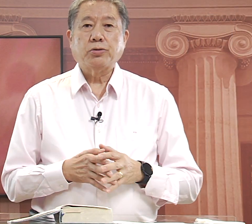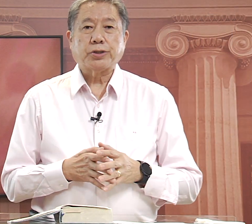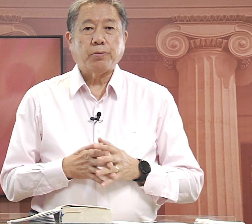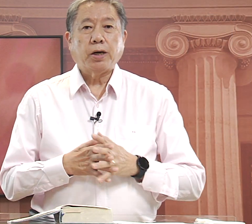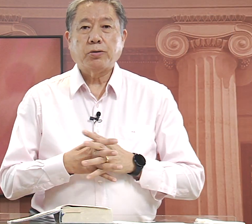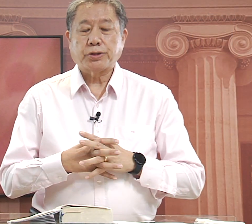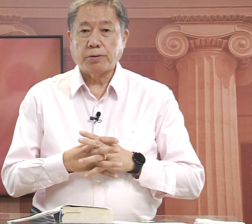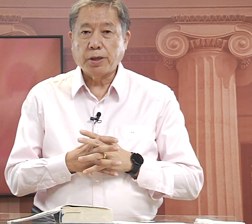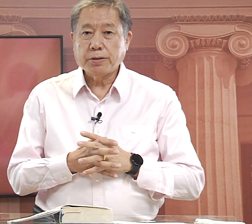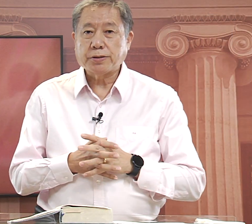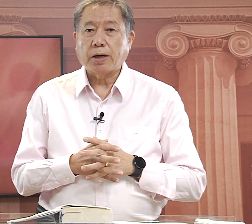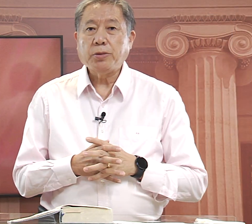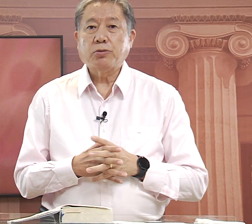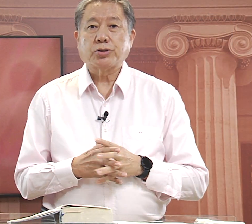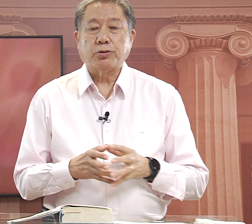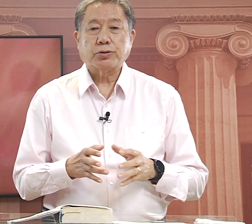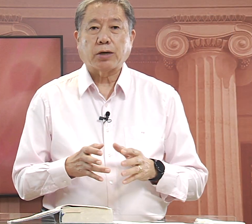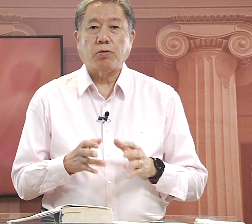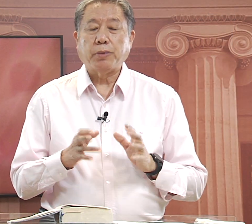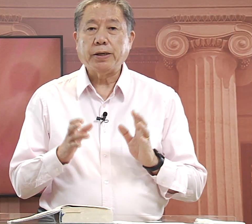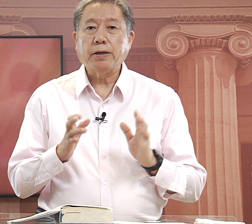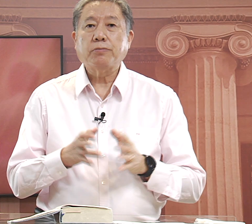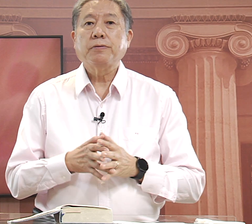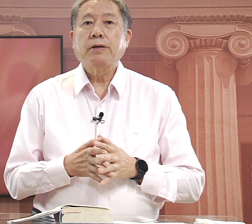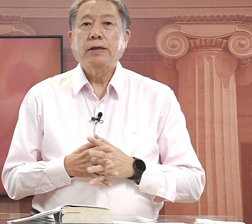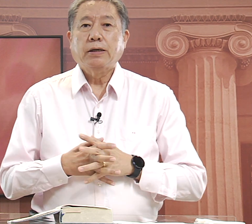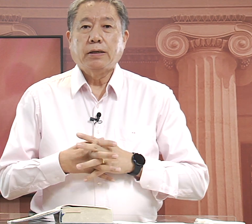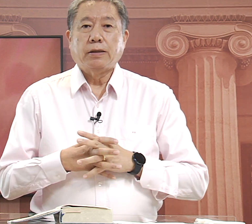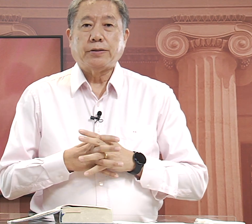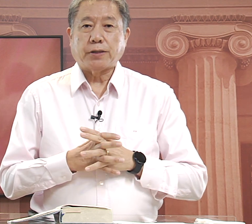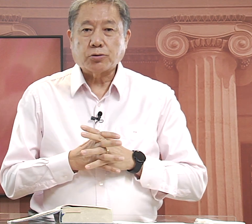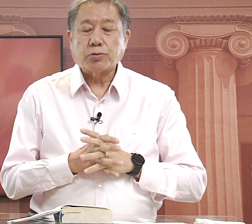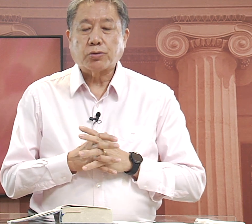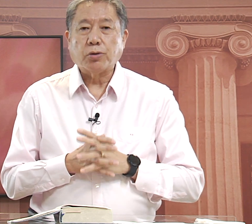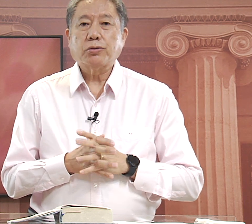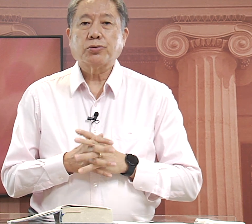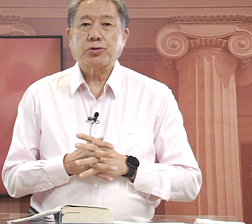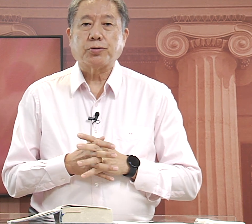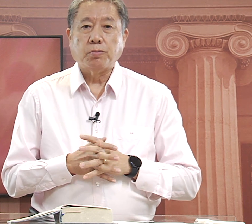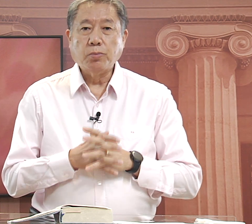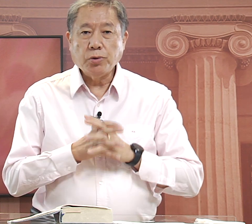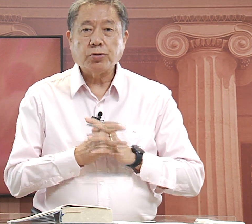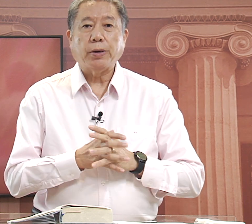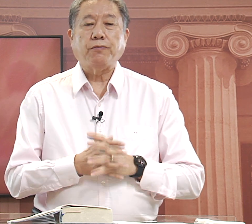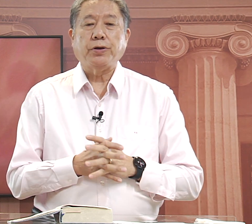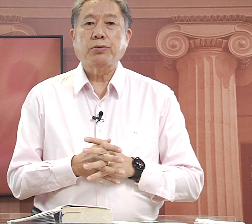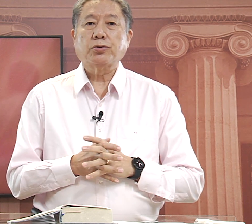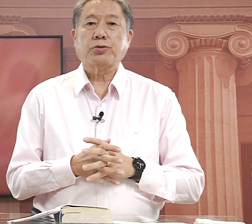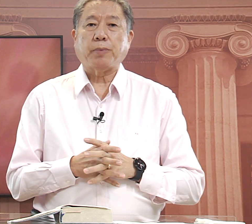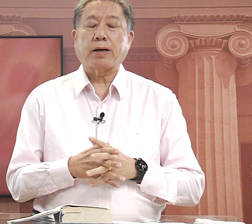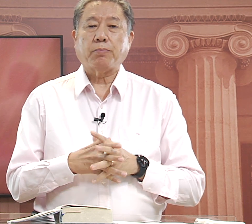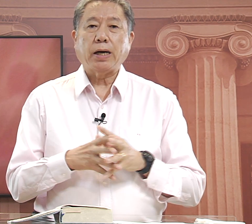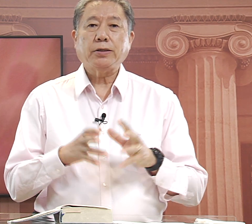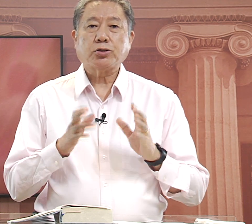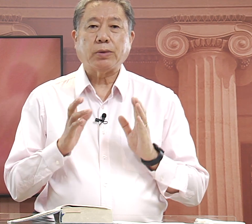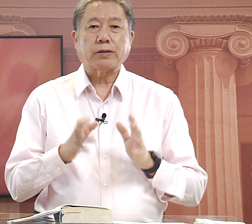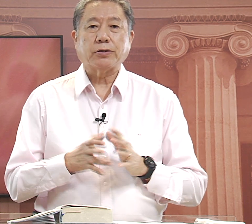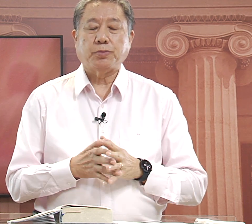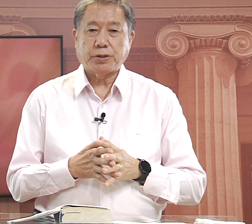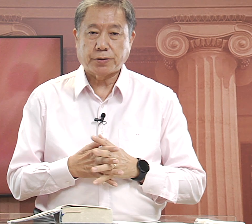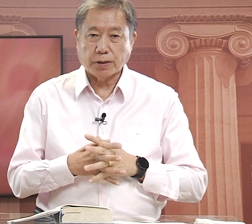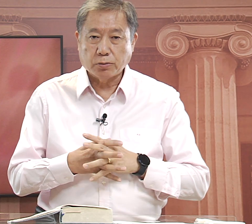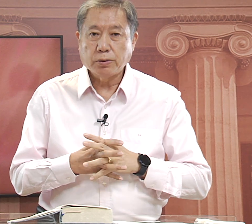Meus queridos irmãos, irmãs e amigos que nos acompanham, sejam todos muito bem-vindos para mais